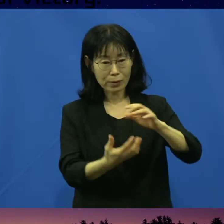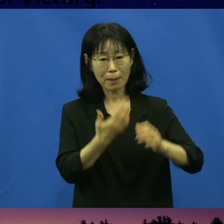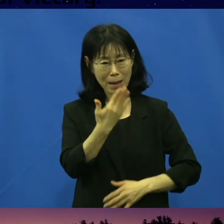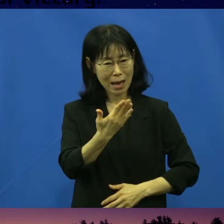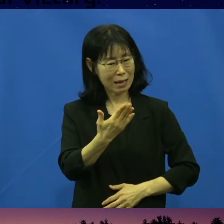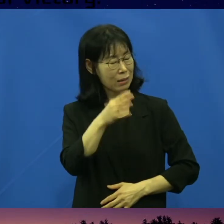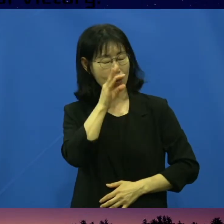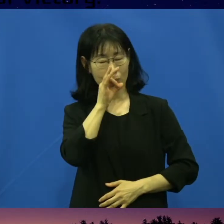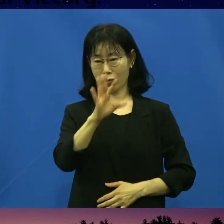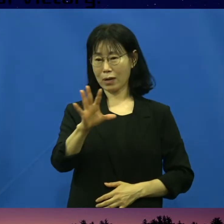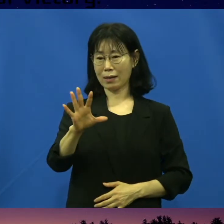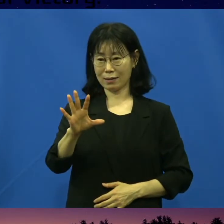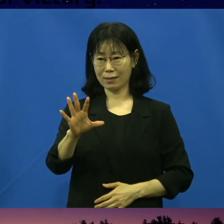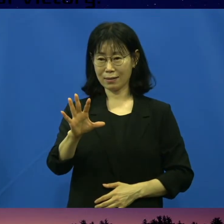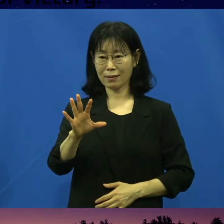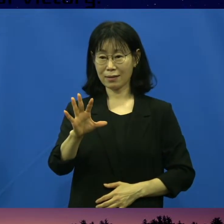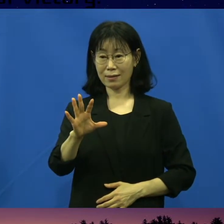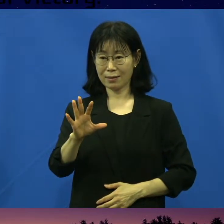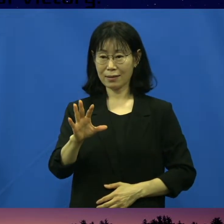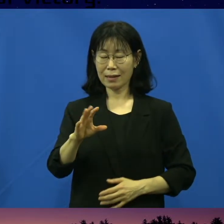이념이 세상을 바꾸지 않아요.